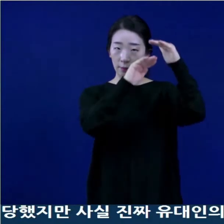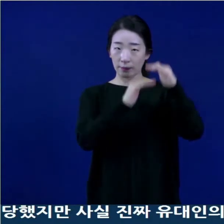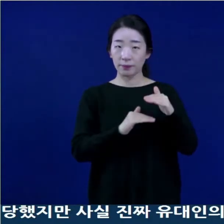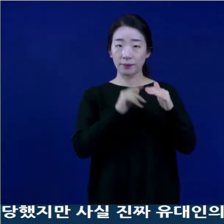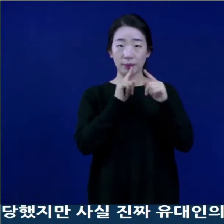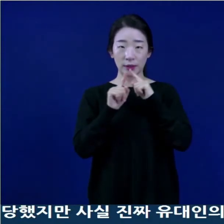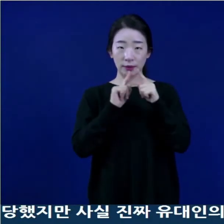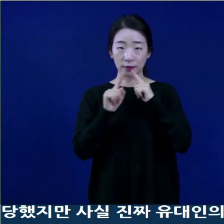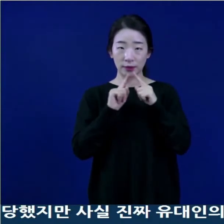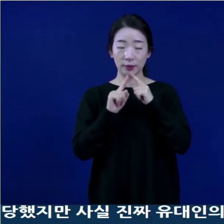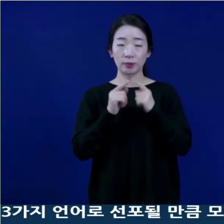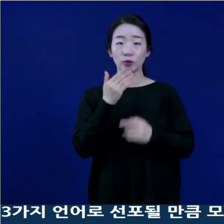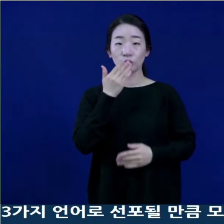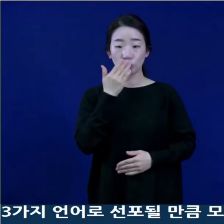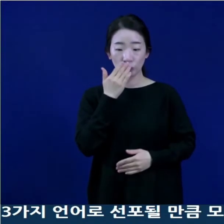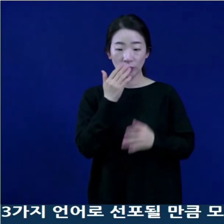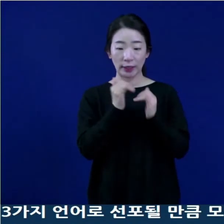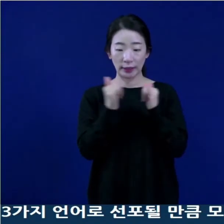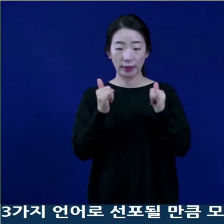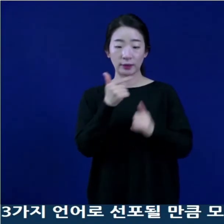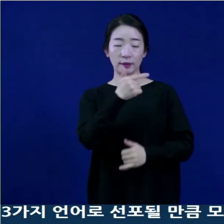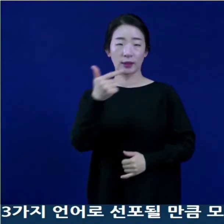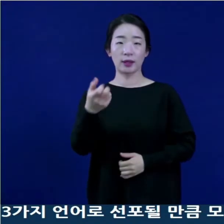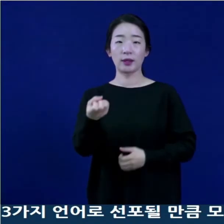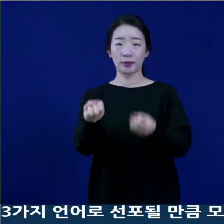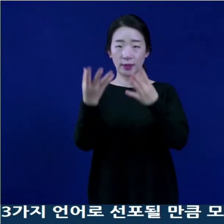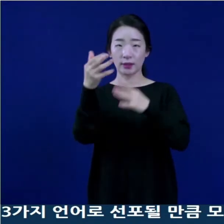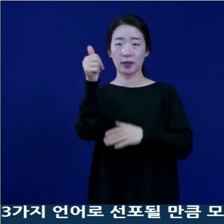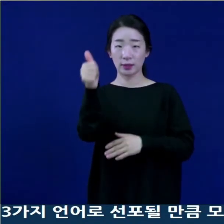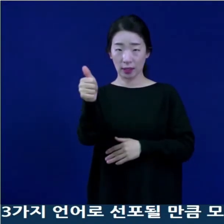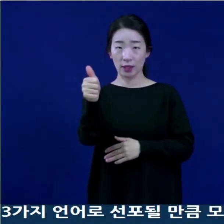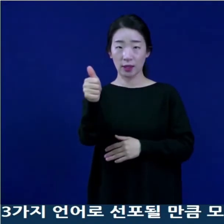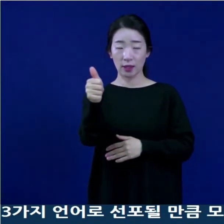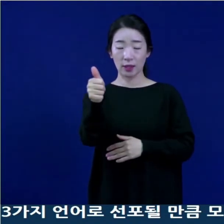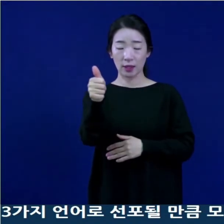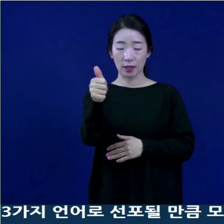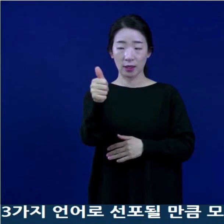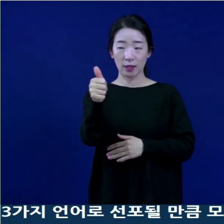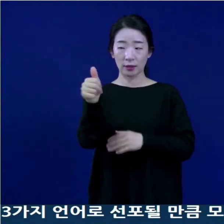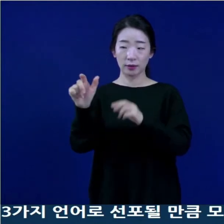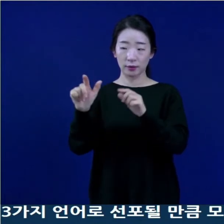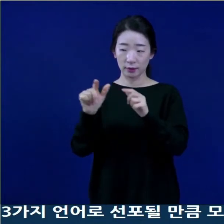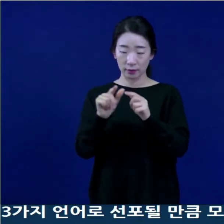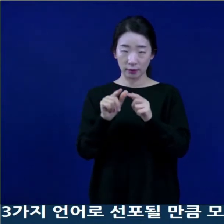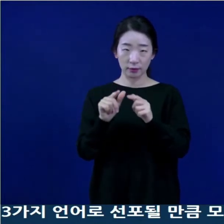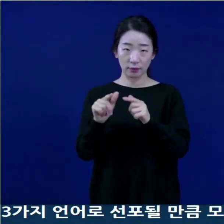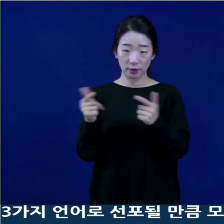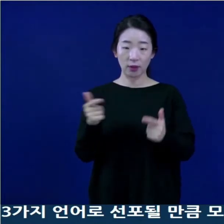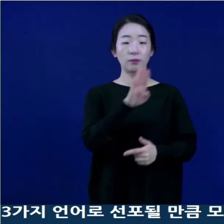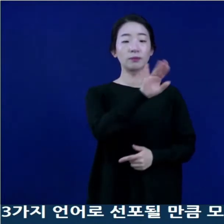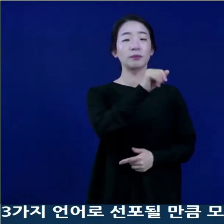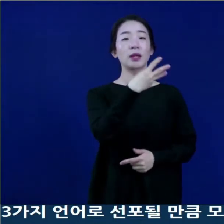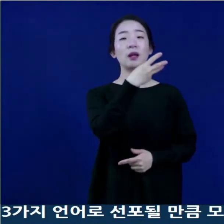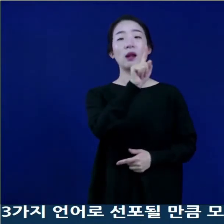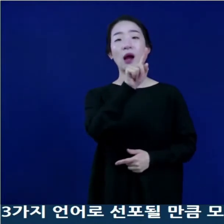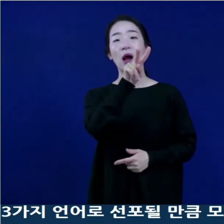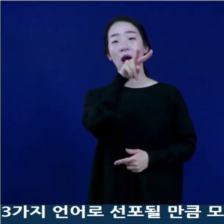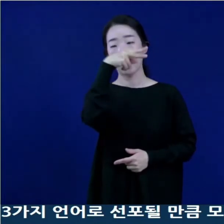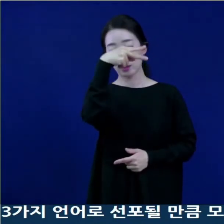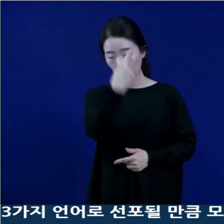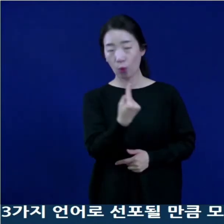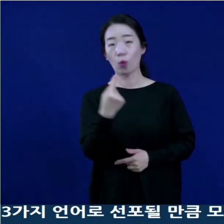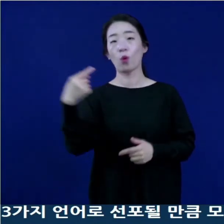21절, 유대인의 대제사장들이 빌라도에게 와서 이르되 유대인의 왕이라 쓰지 말고